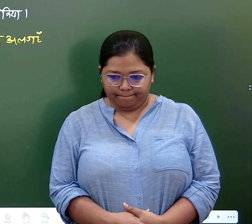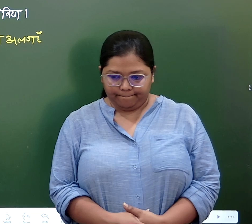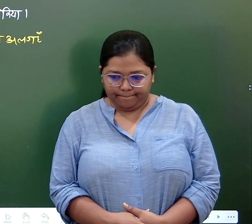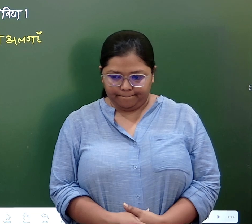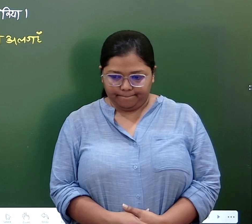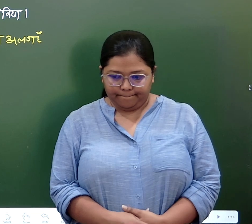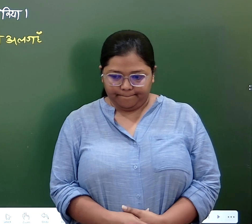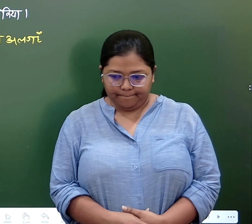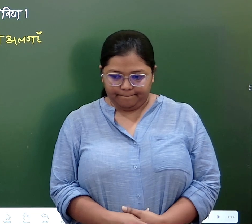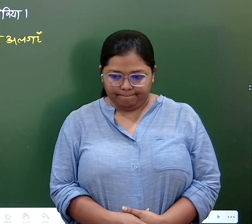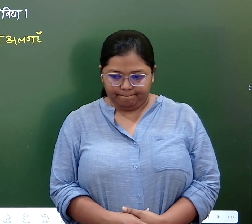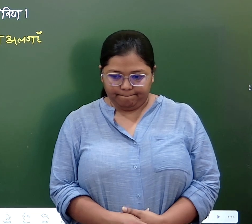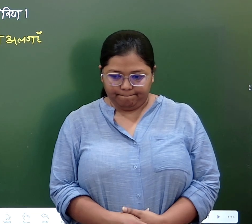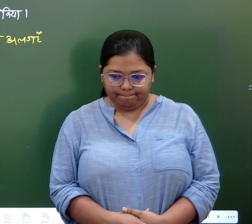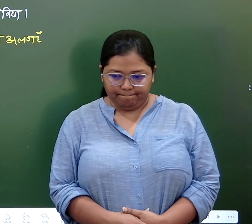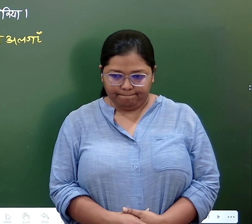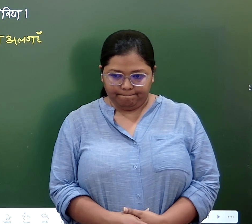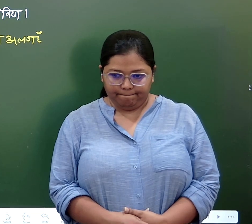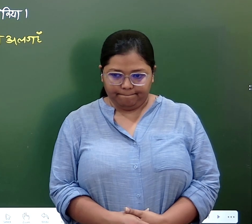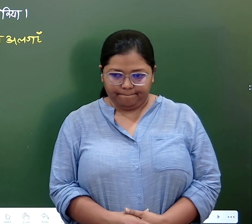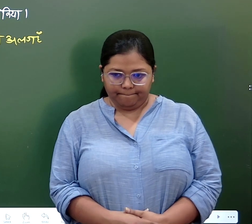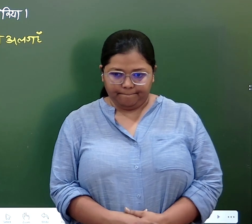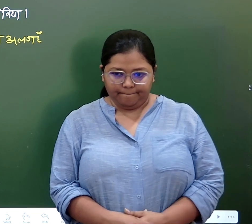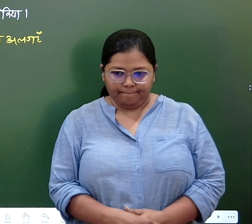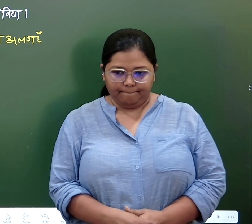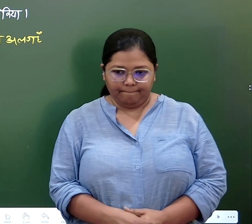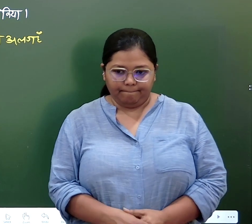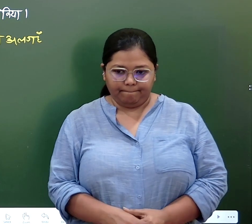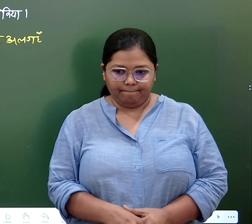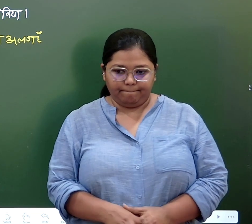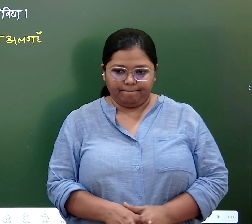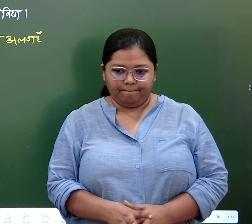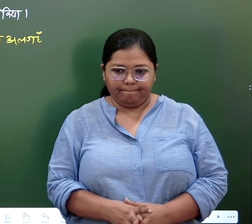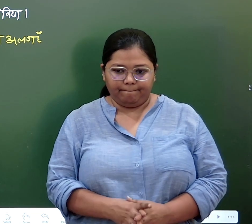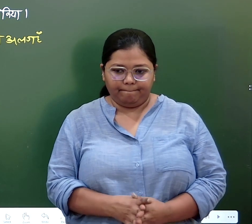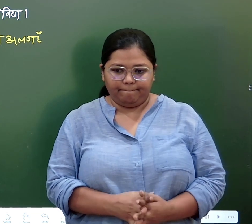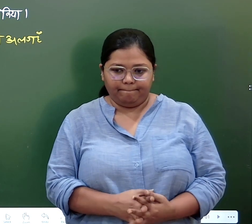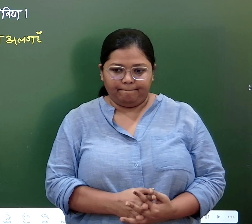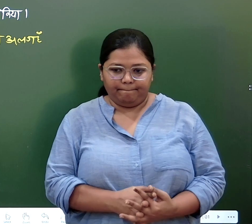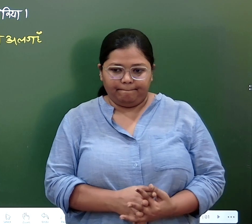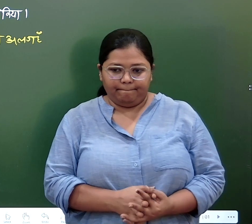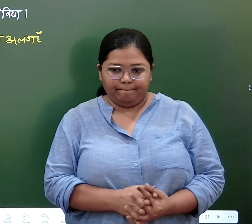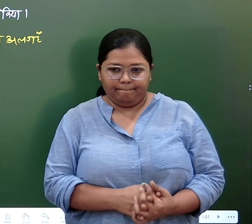मिलना असंभव है, दोनों का मिलना